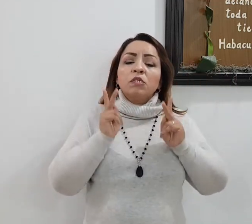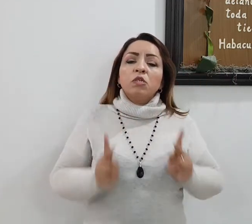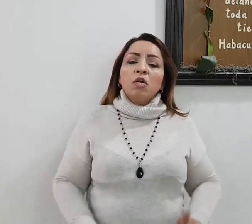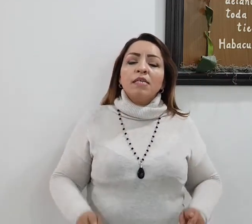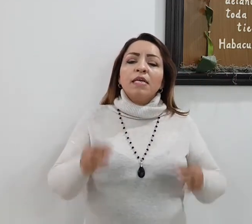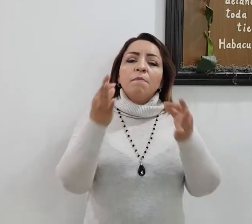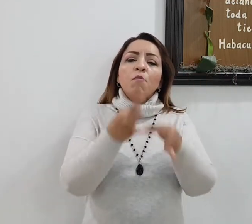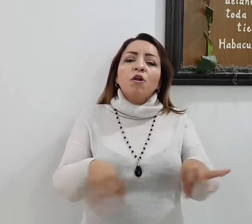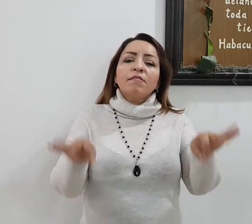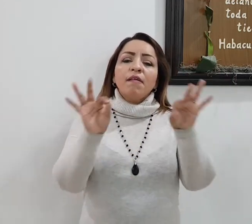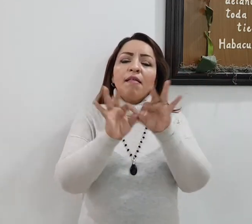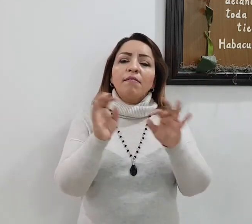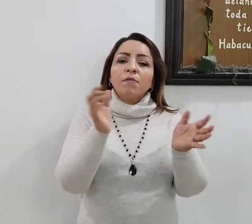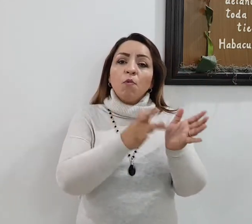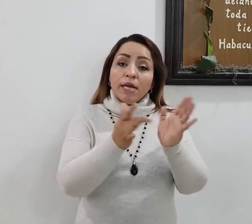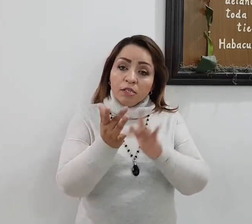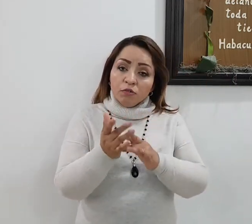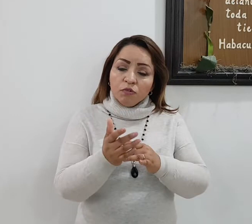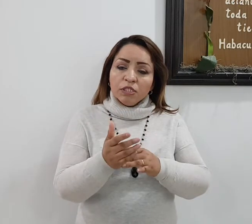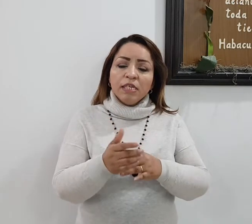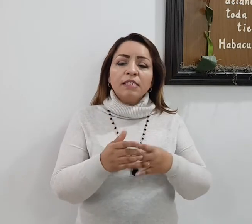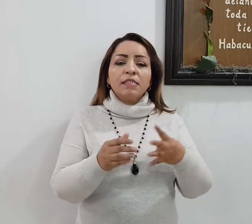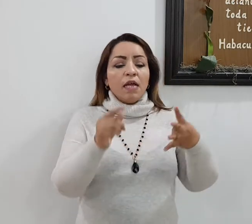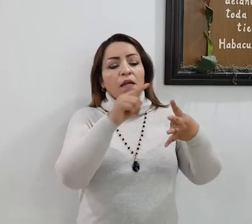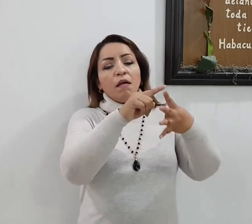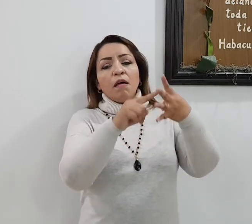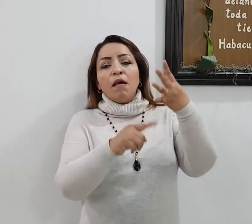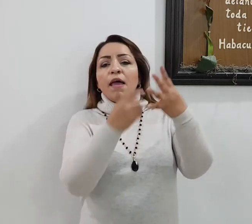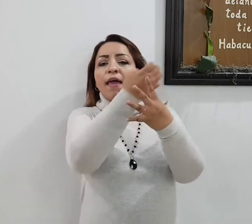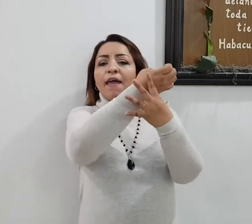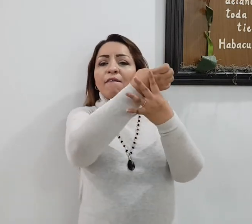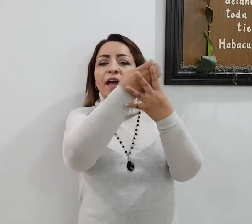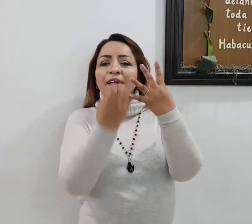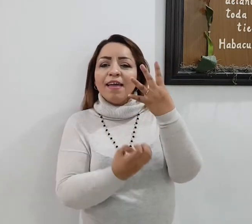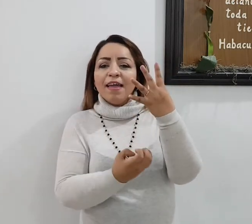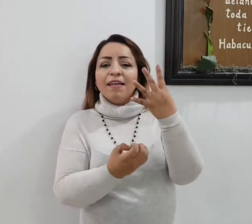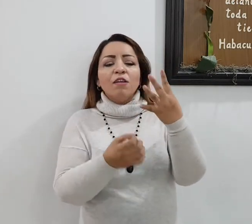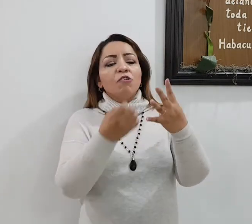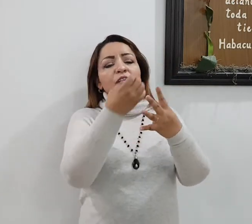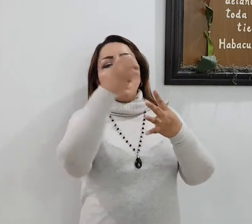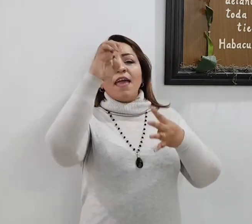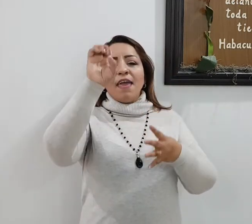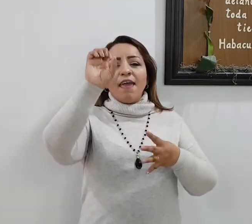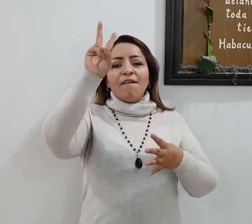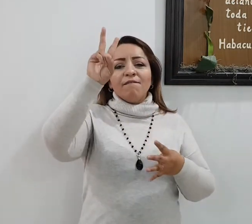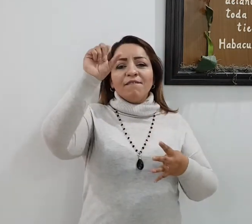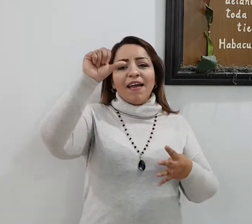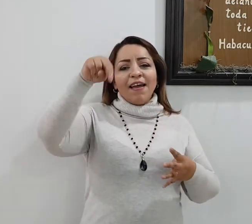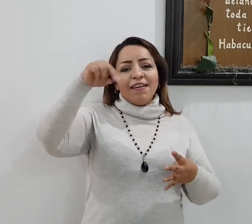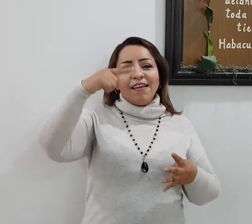gusta el cómo vivir mejor? No compre libros de motivación personal, hermano. Lea Romanos y